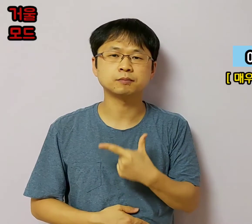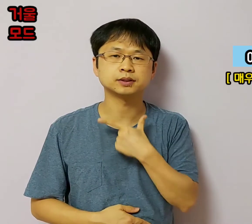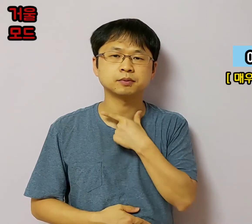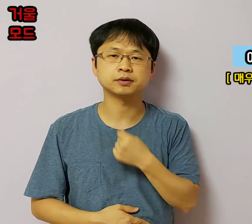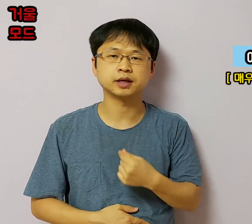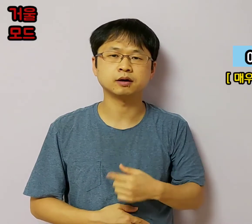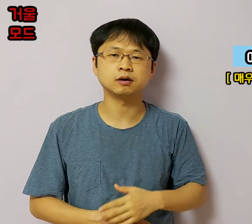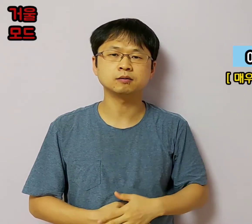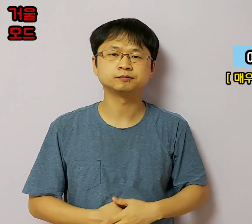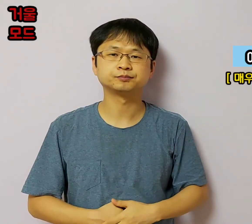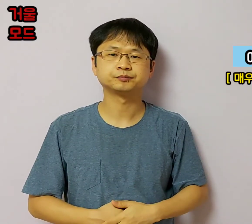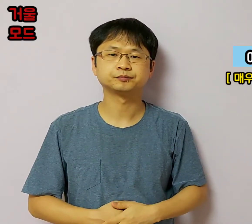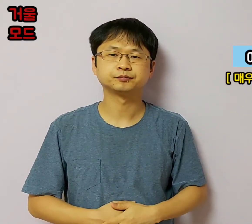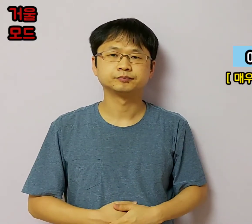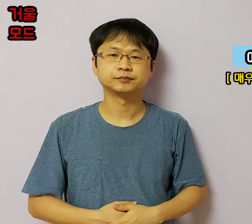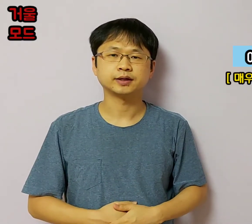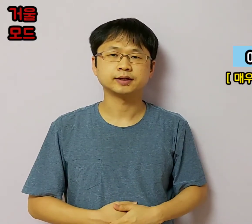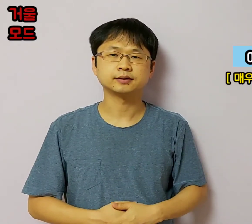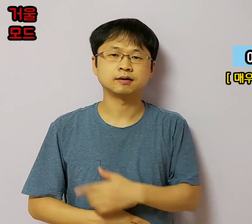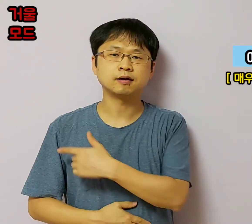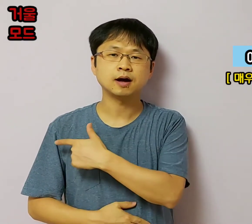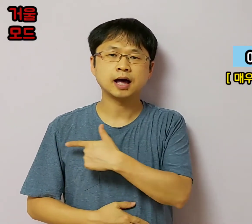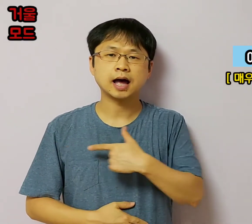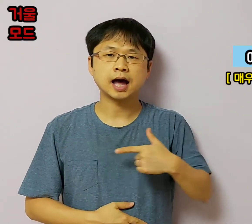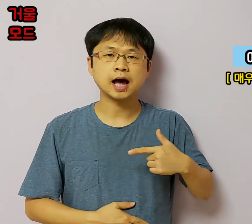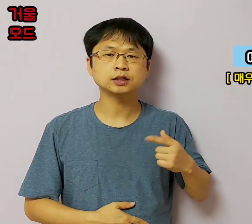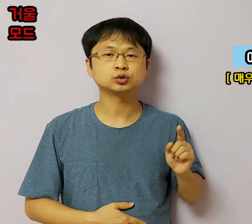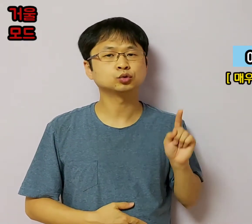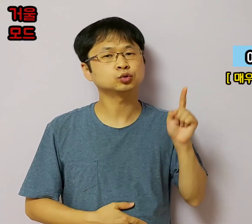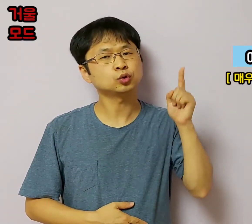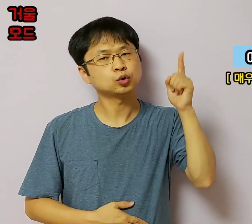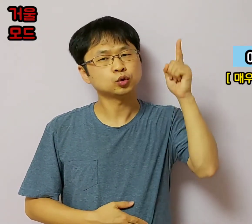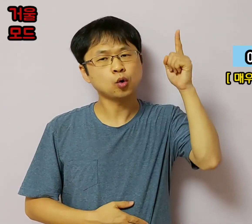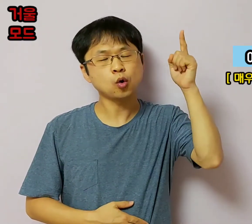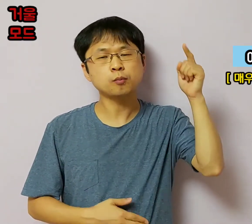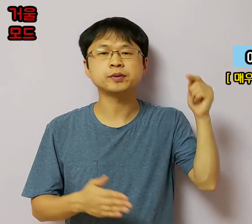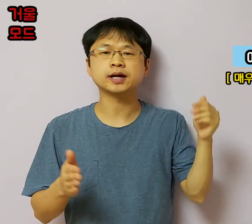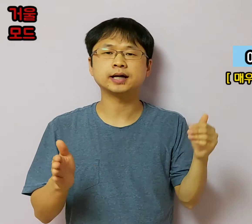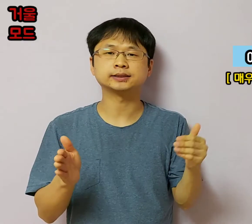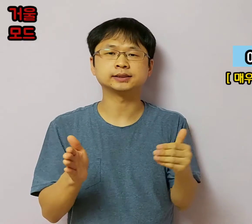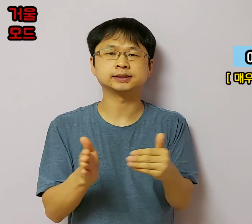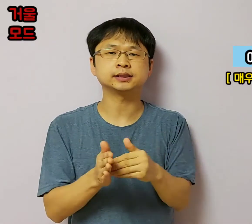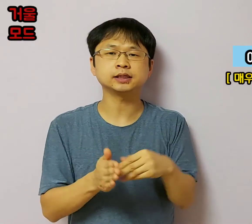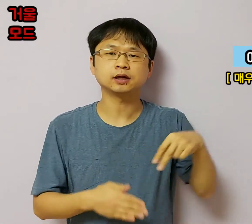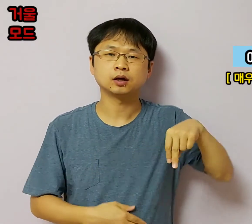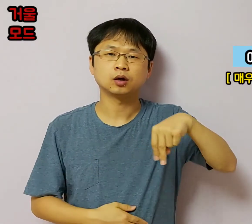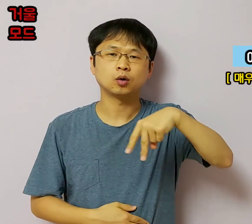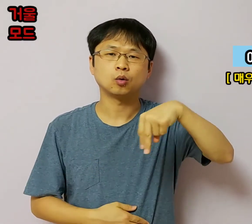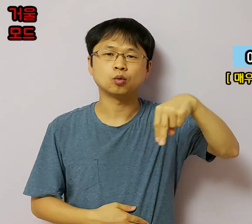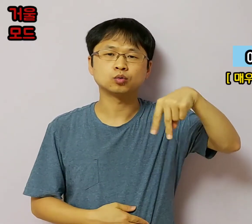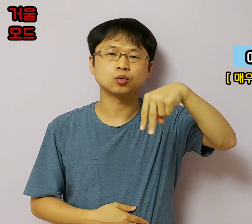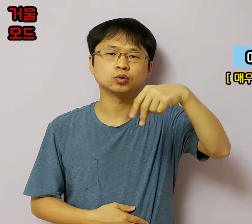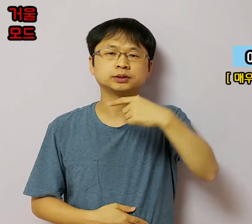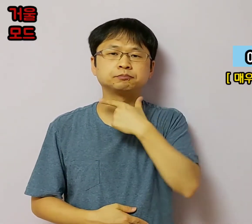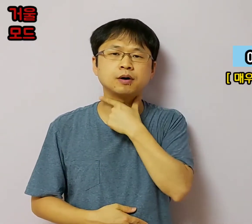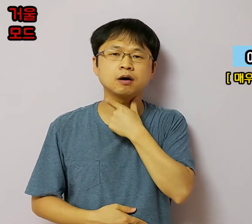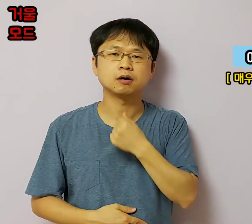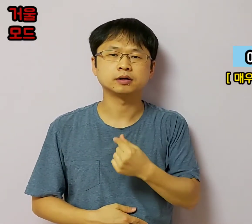앞에서 배웠네요. 네, 그래서 아주 높이까지 오르고 싶어